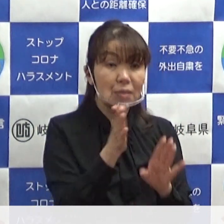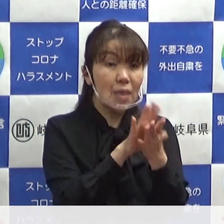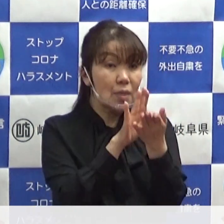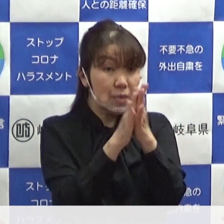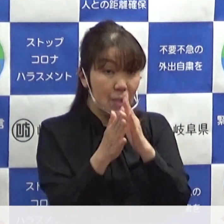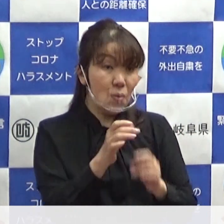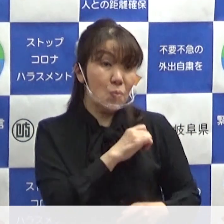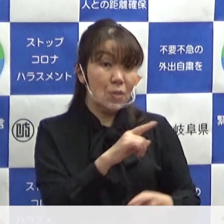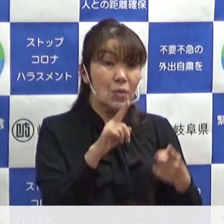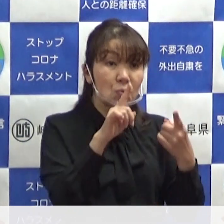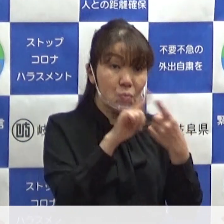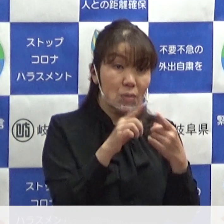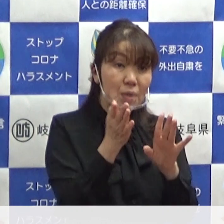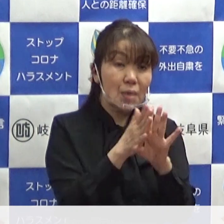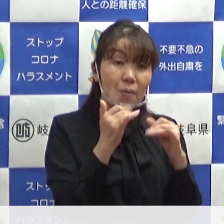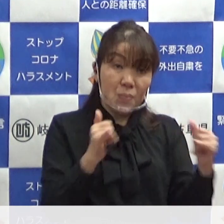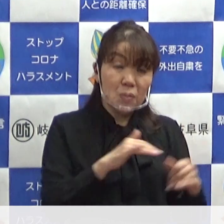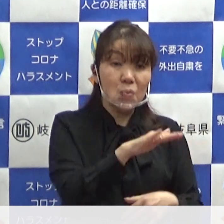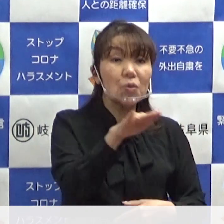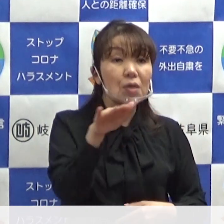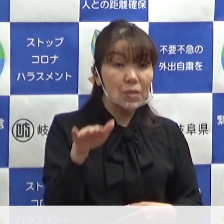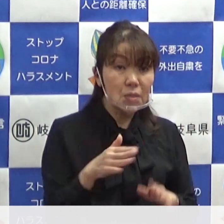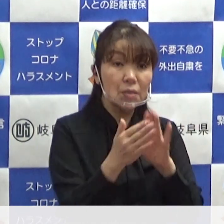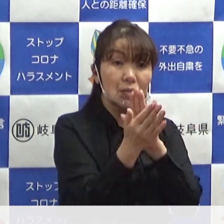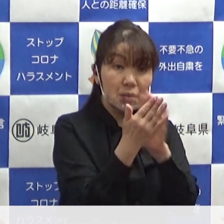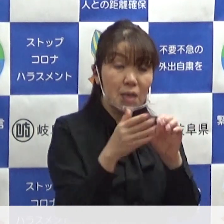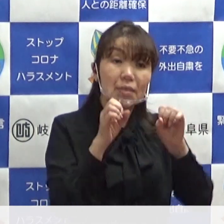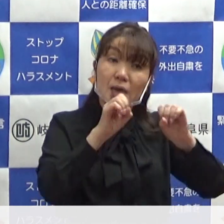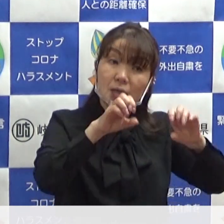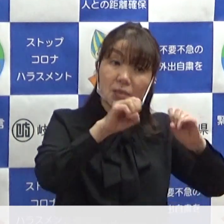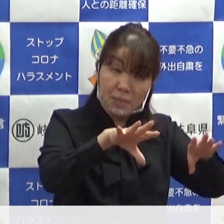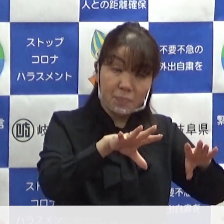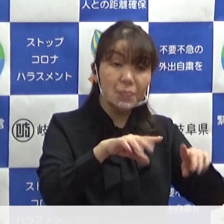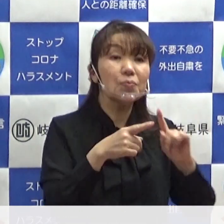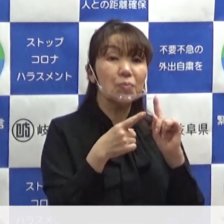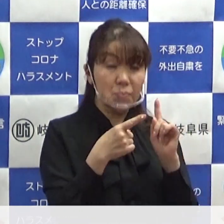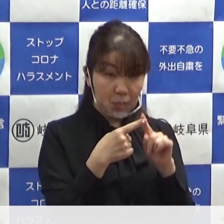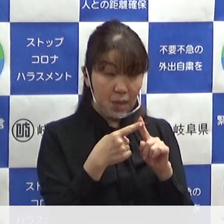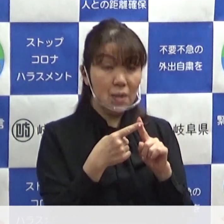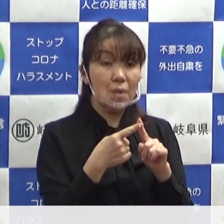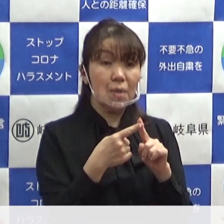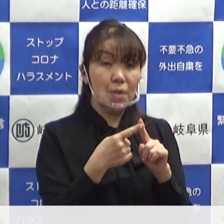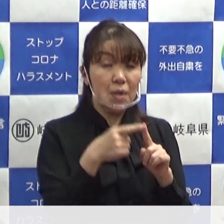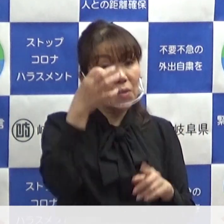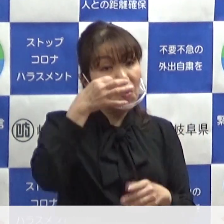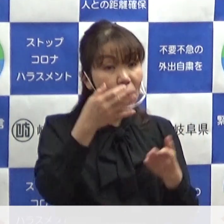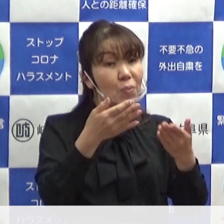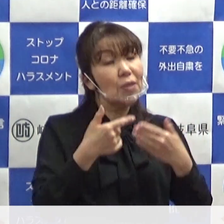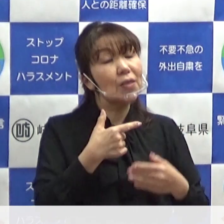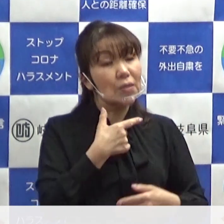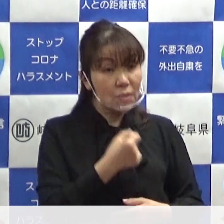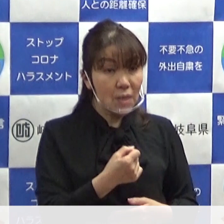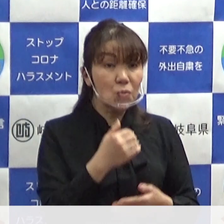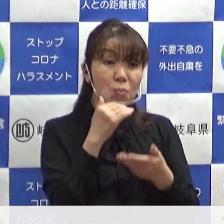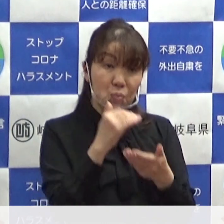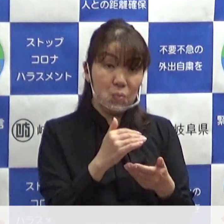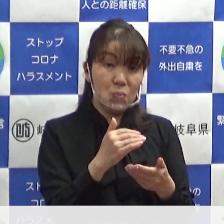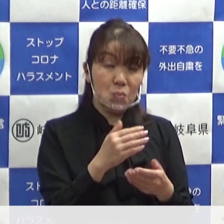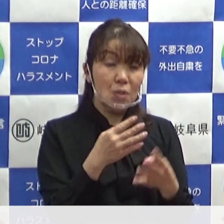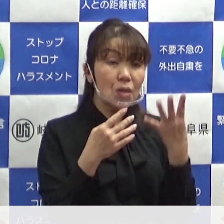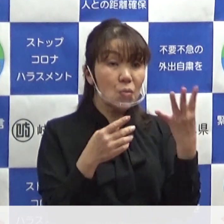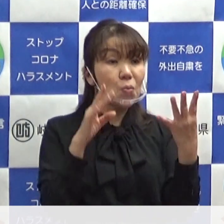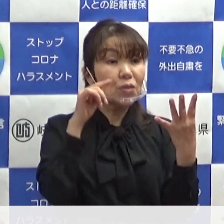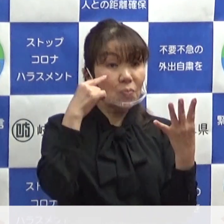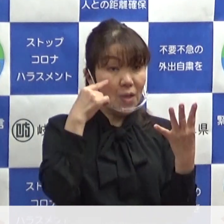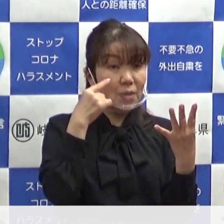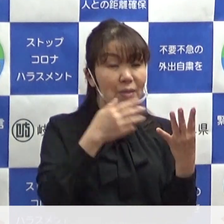に県民の皆さんに発信をして、ご評価をいただきたいということで、4期目の時